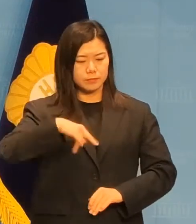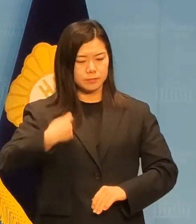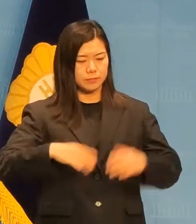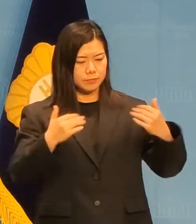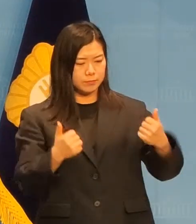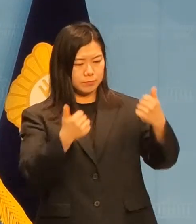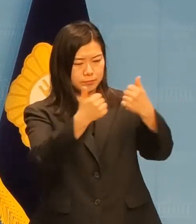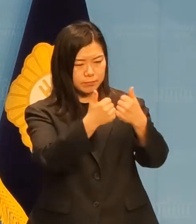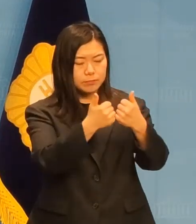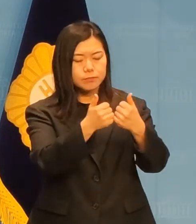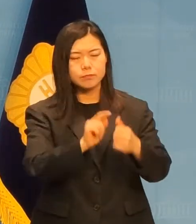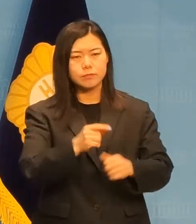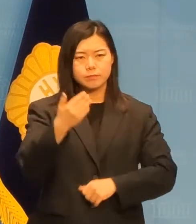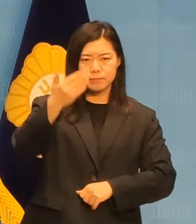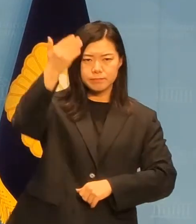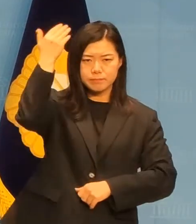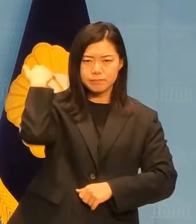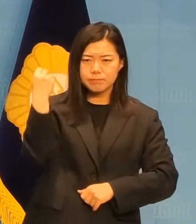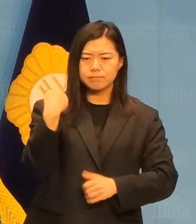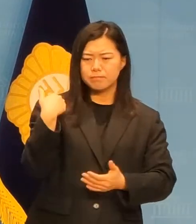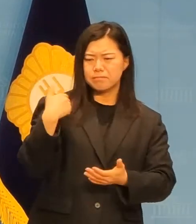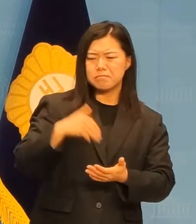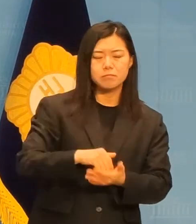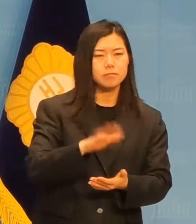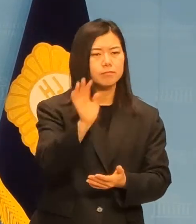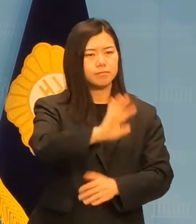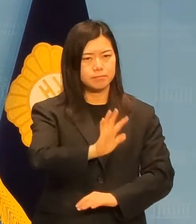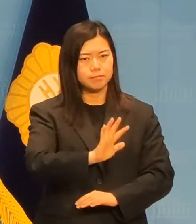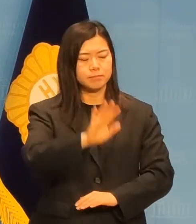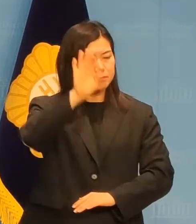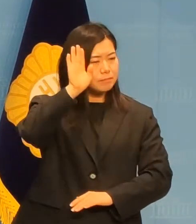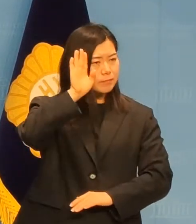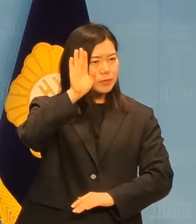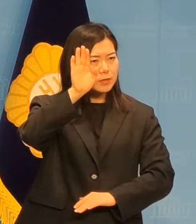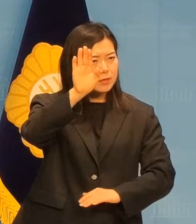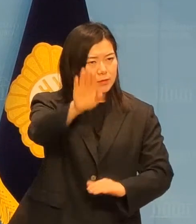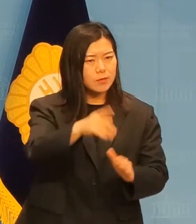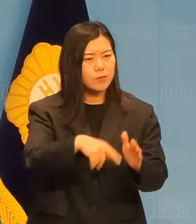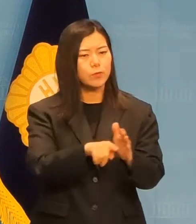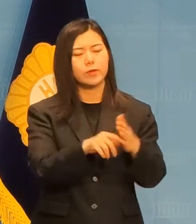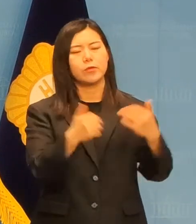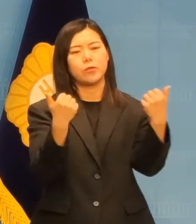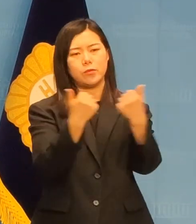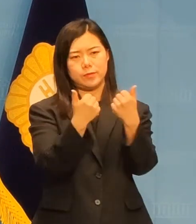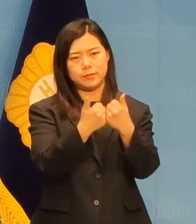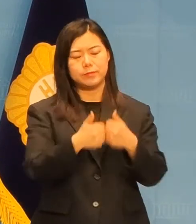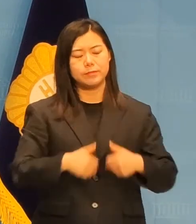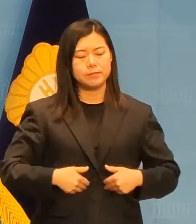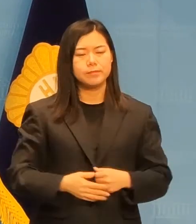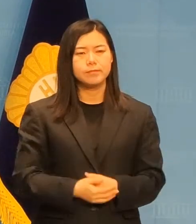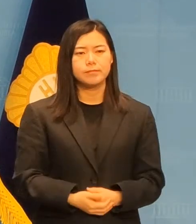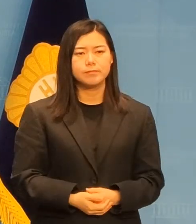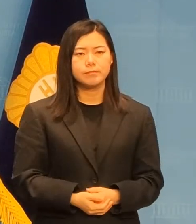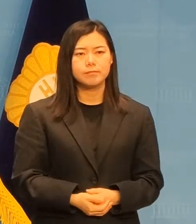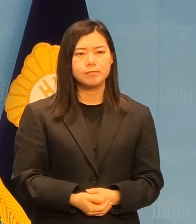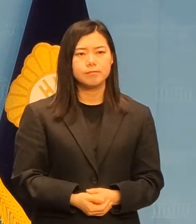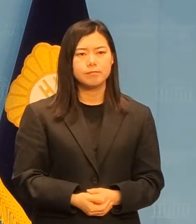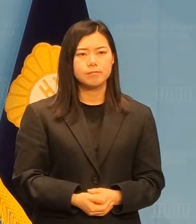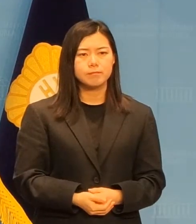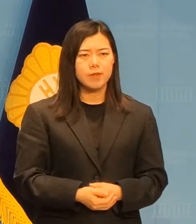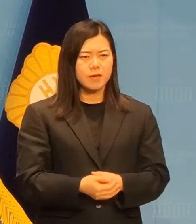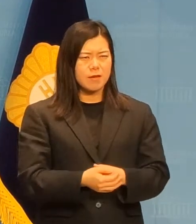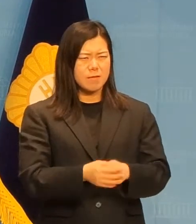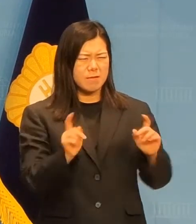정상회담은 과거를 되돌리는 회담이 아니라 미래를 여는 회담이어야 합니다. 대결이